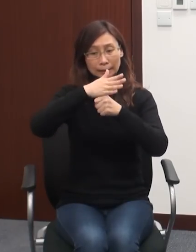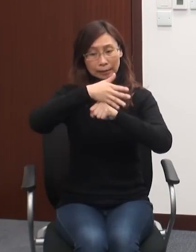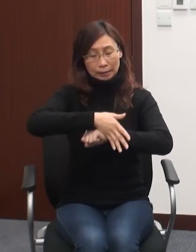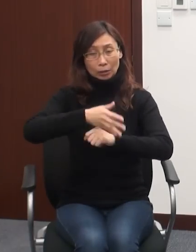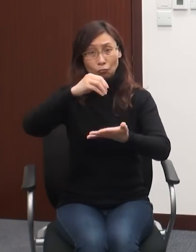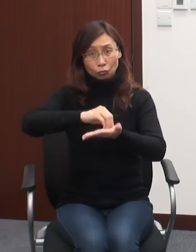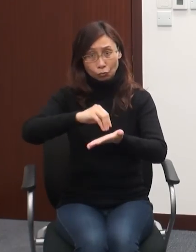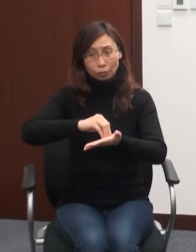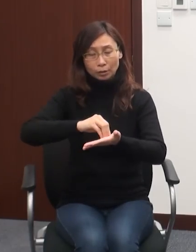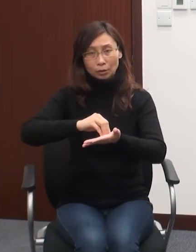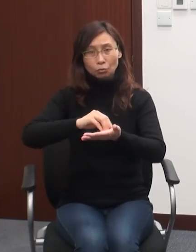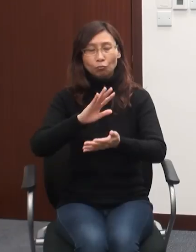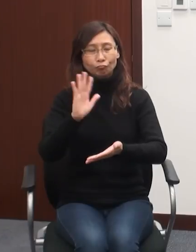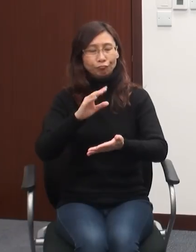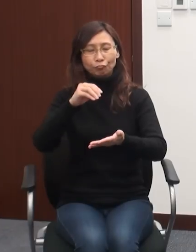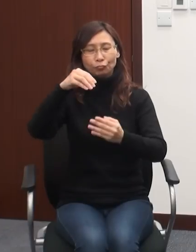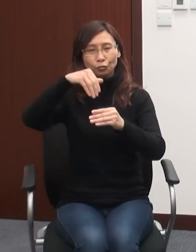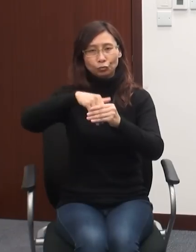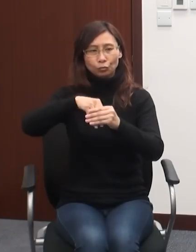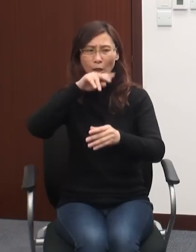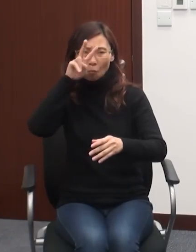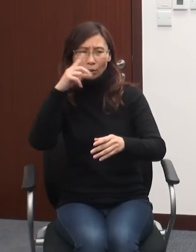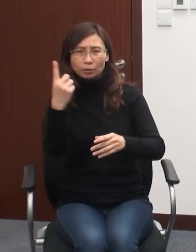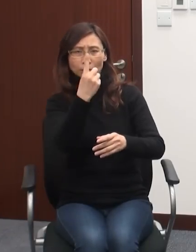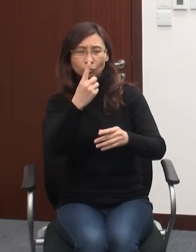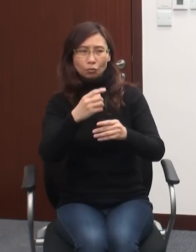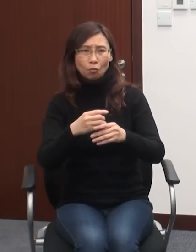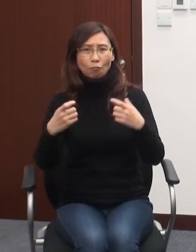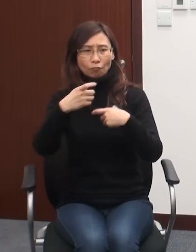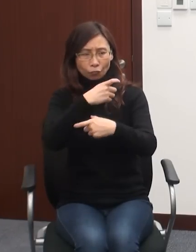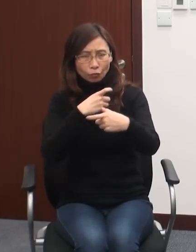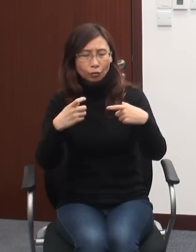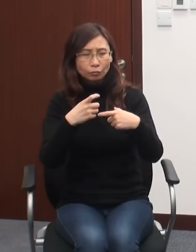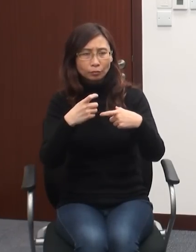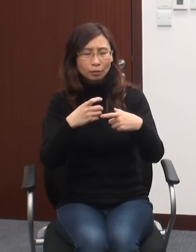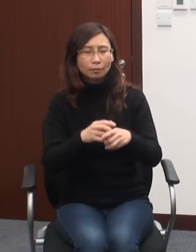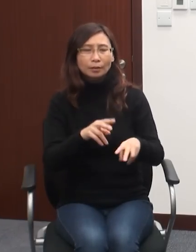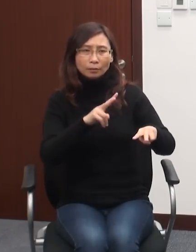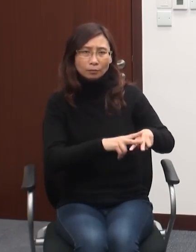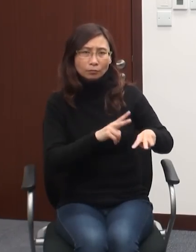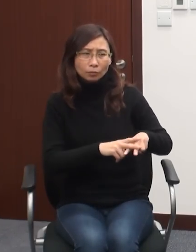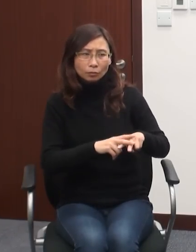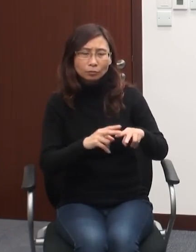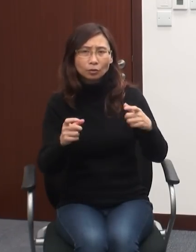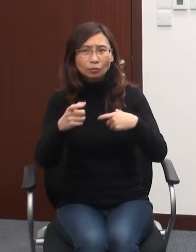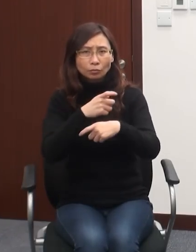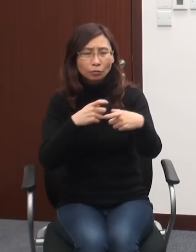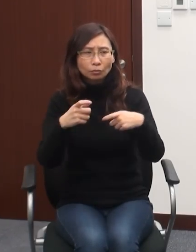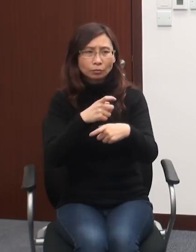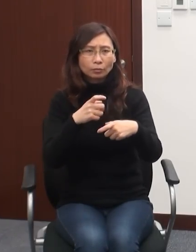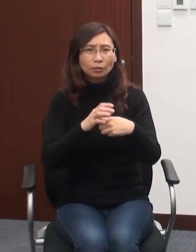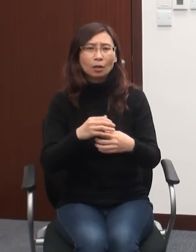一個。商家佬都又同意，共產黨又同意。 我就諗起一個人叫陳哲思嗰